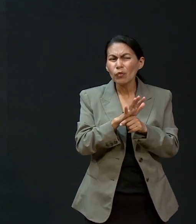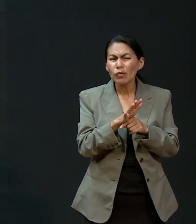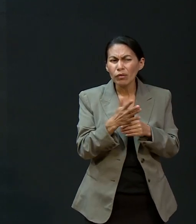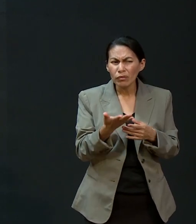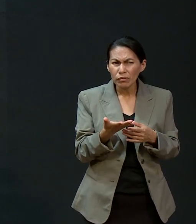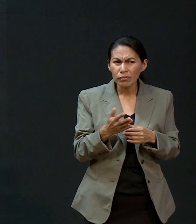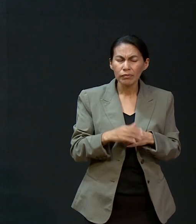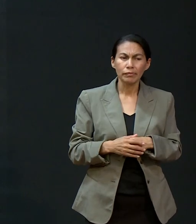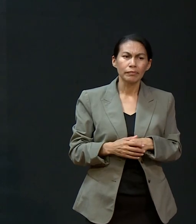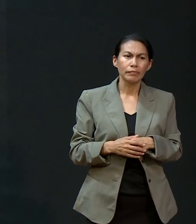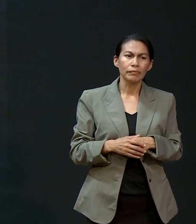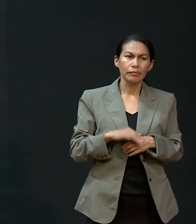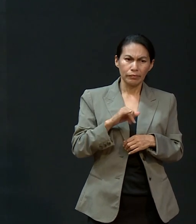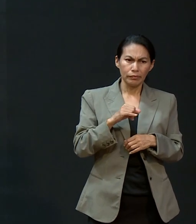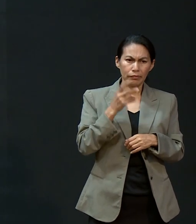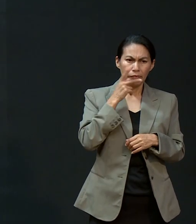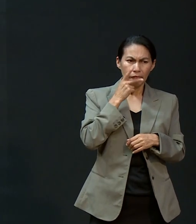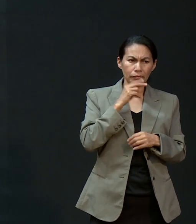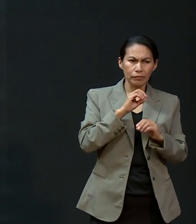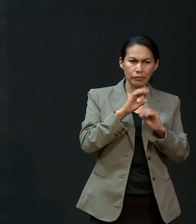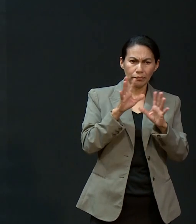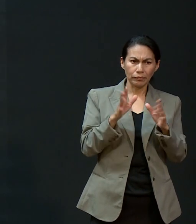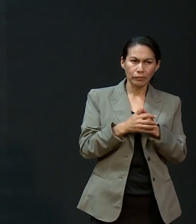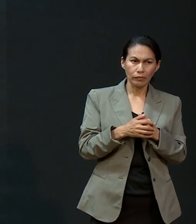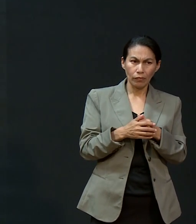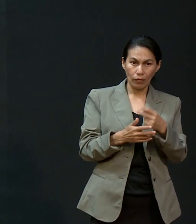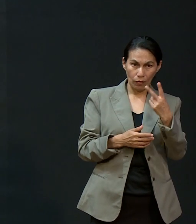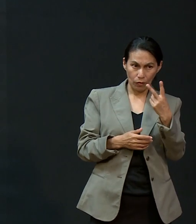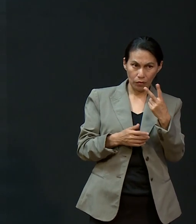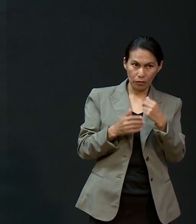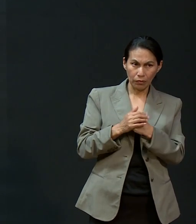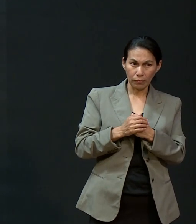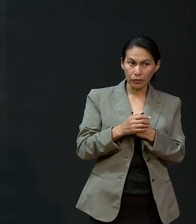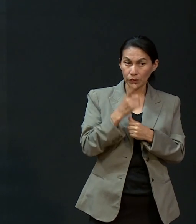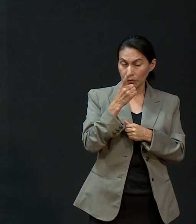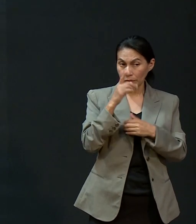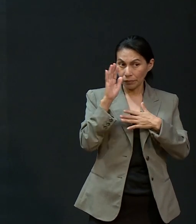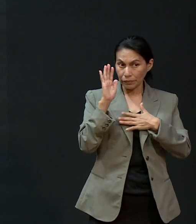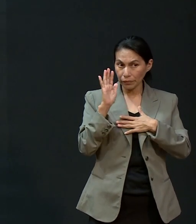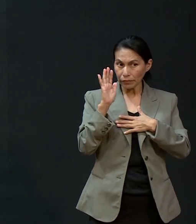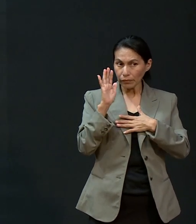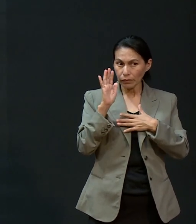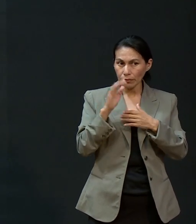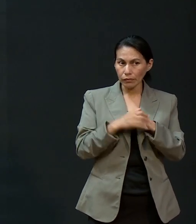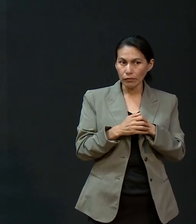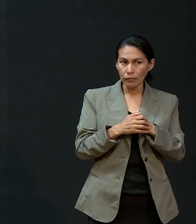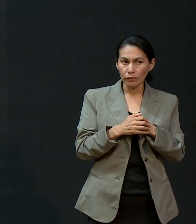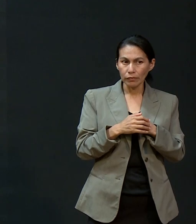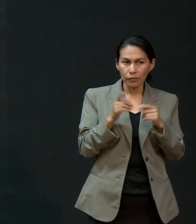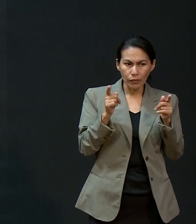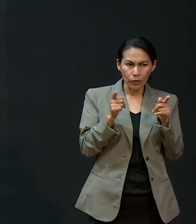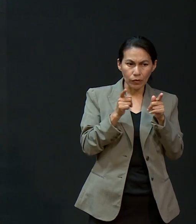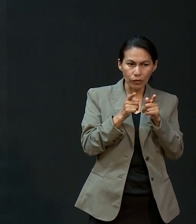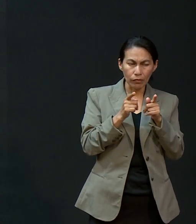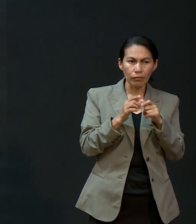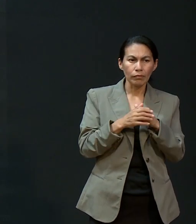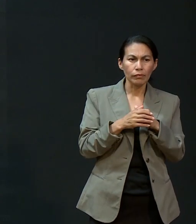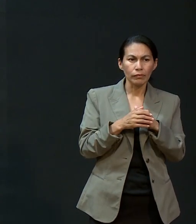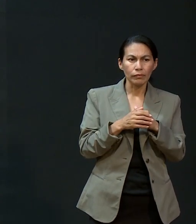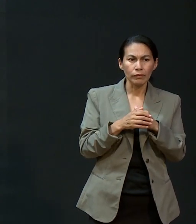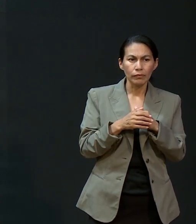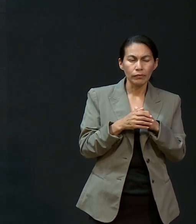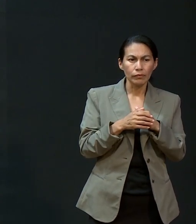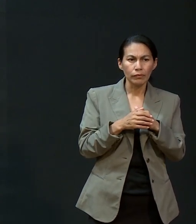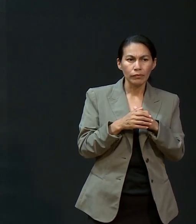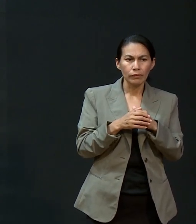durante esta semana. ¿Cuál sería tu promesa o tu mandato? Claro que sí, Pastor. Tengo dos. Tengo una promesa